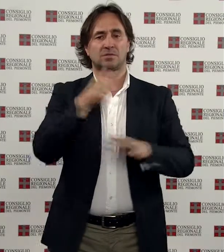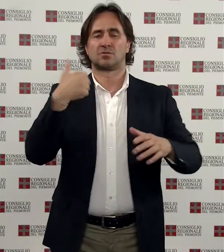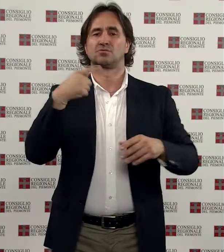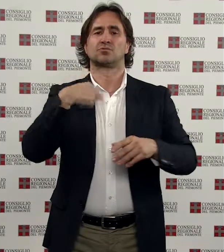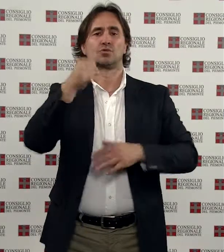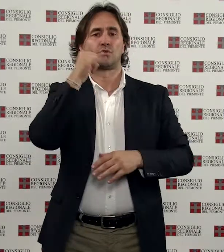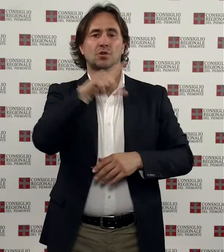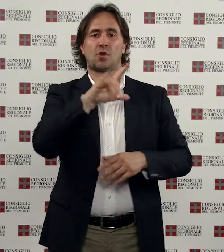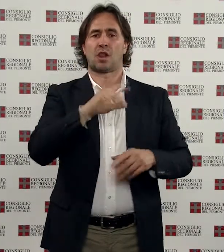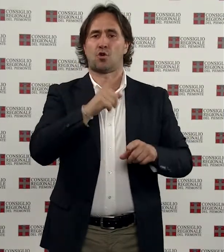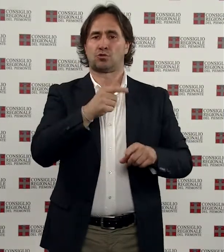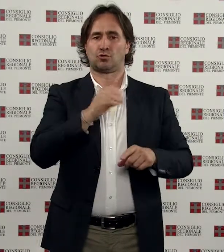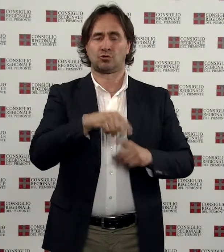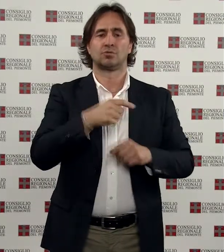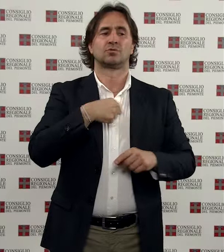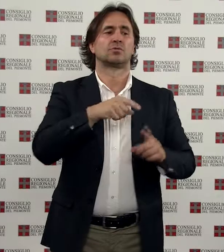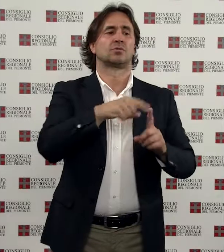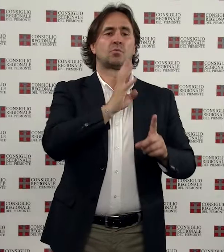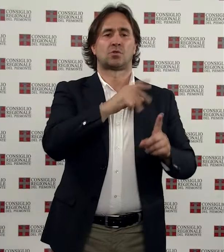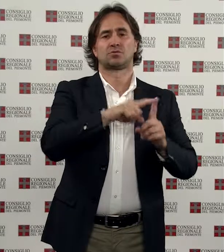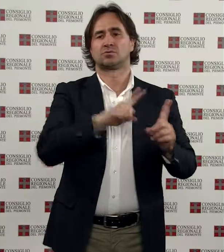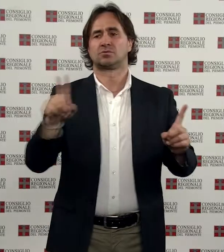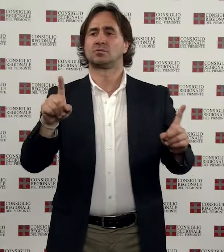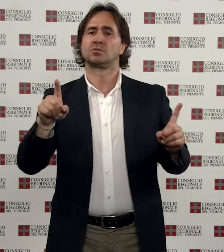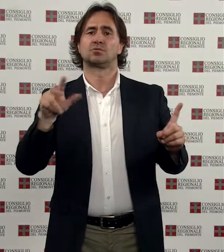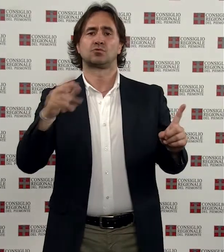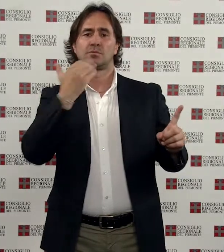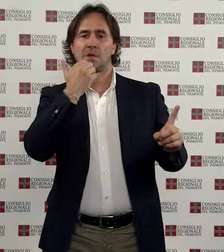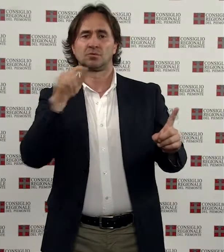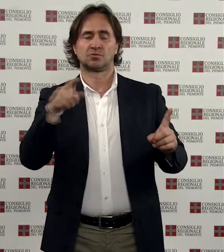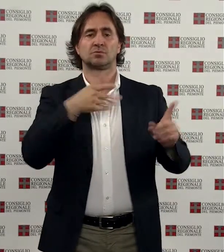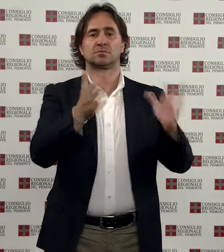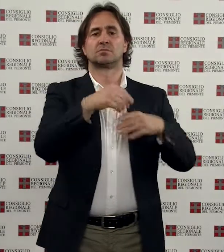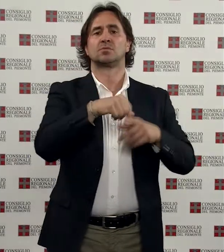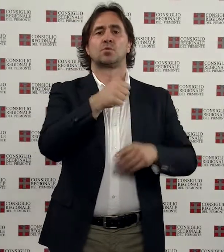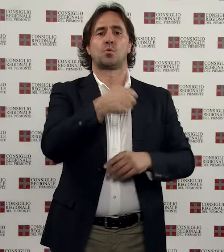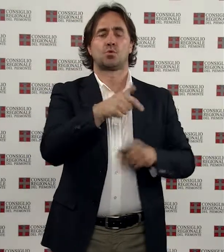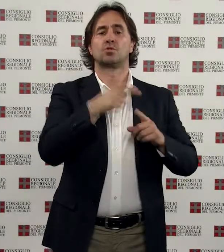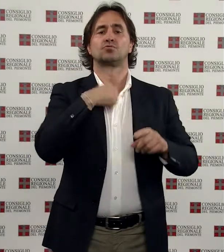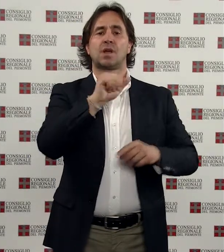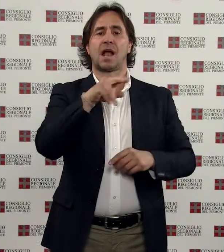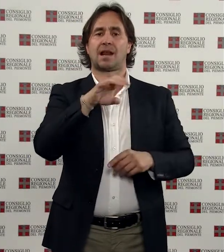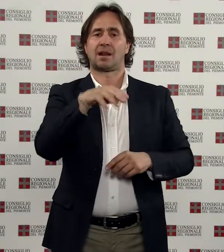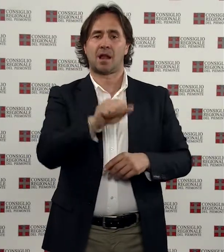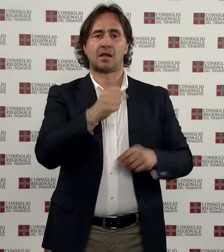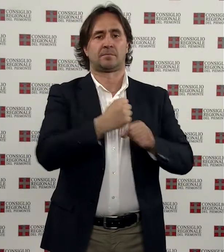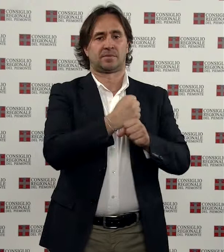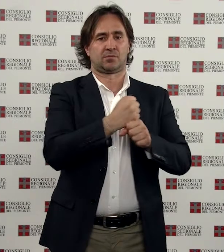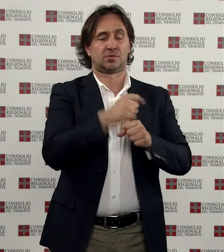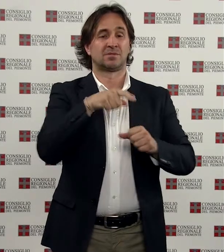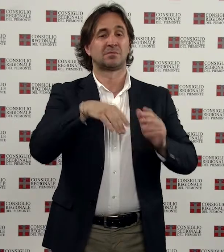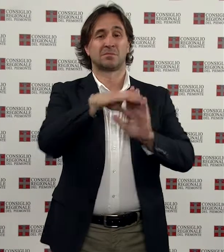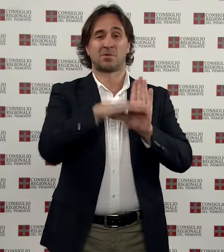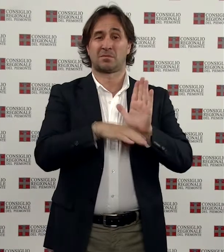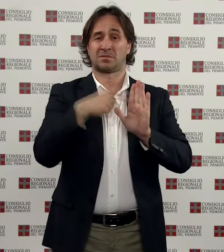Lingotto da giovedì 14 a lunedì 18 maggio, nello stand del padiglione 1 denominato Arena Piemonte. Nel programma presentazione